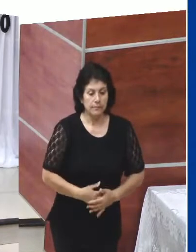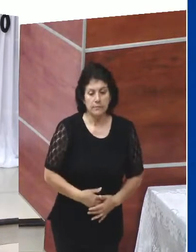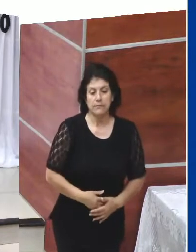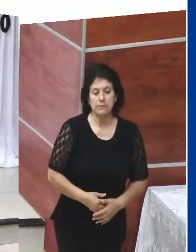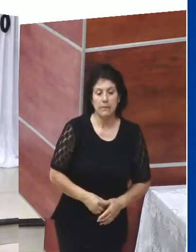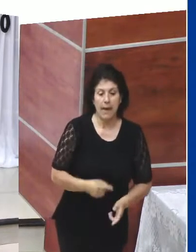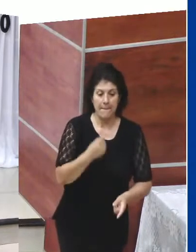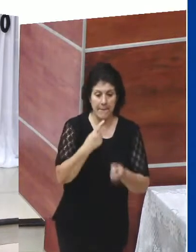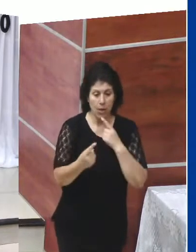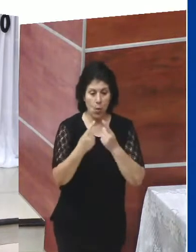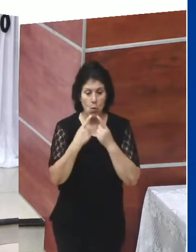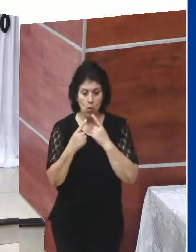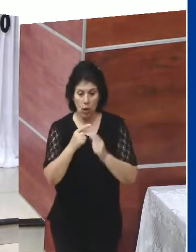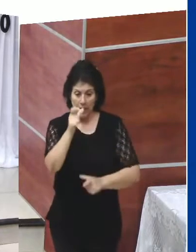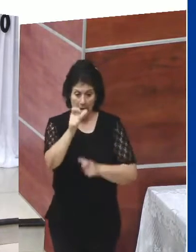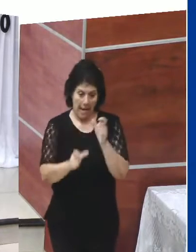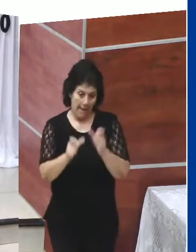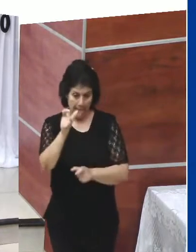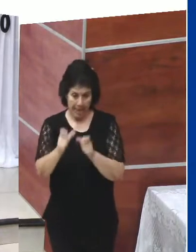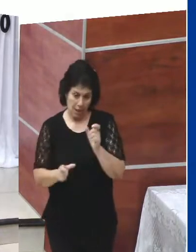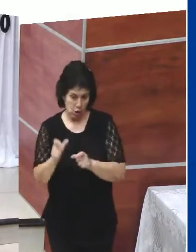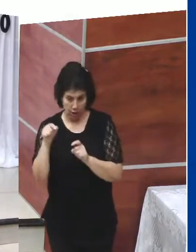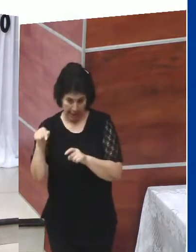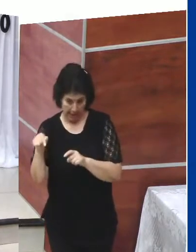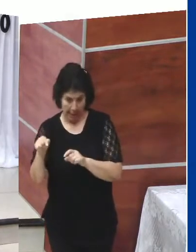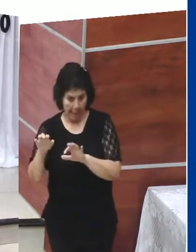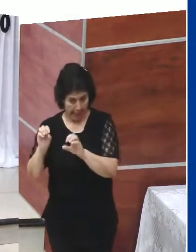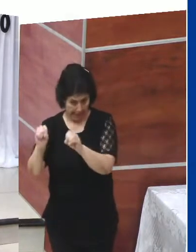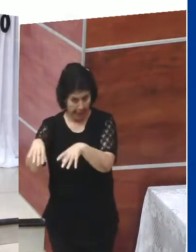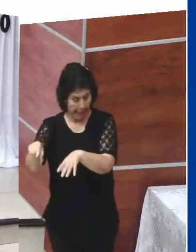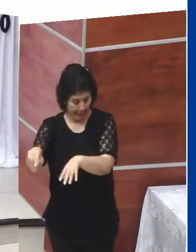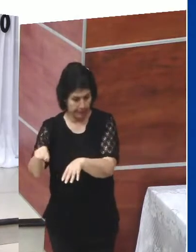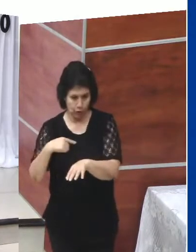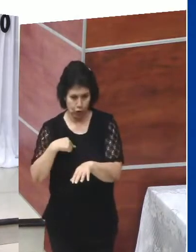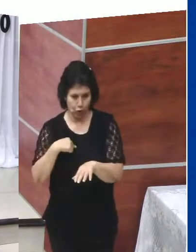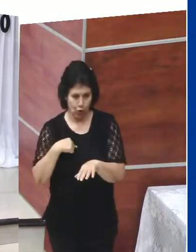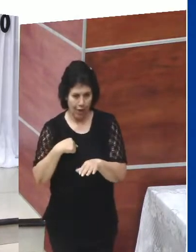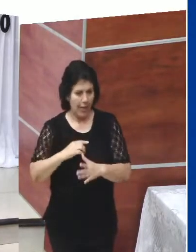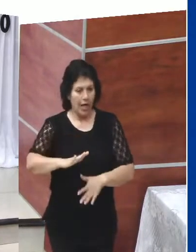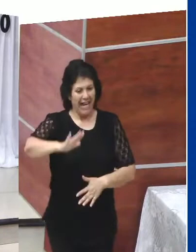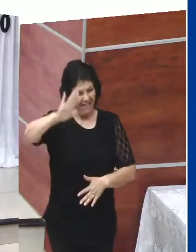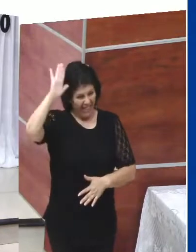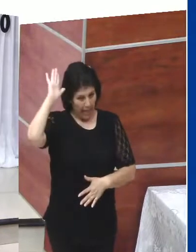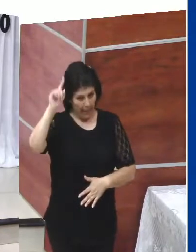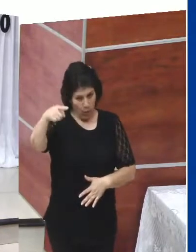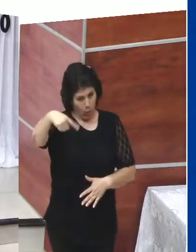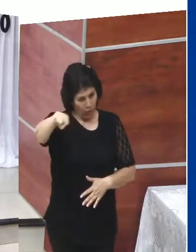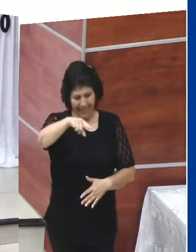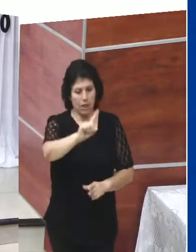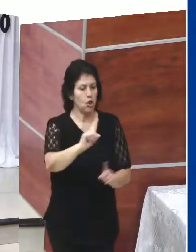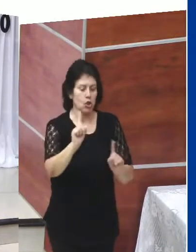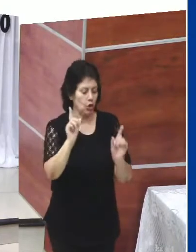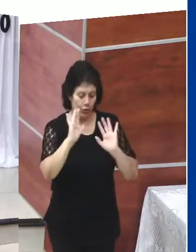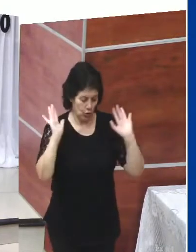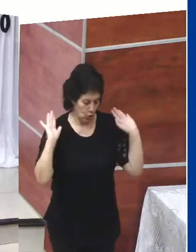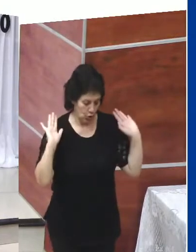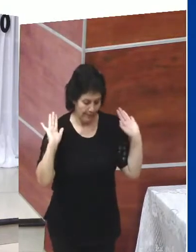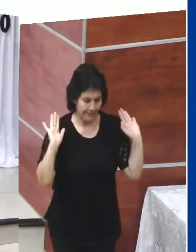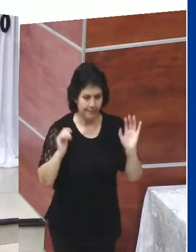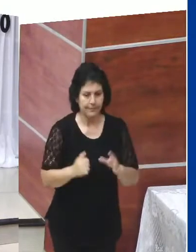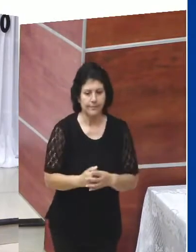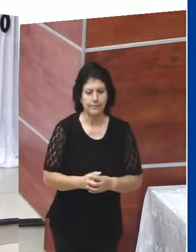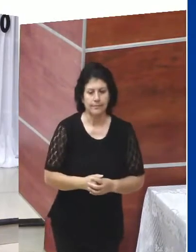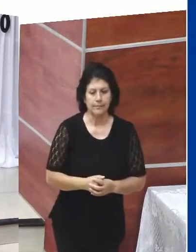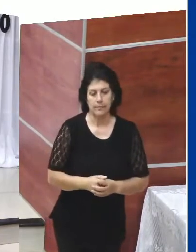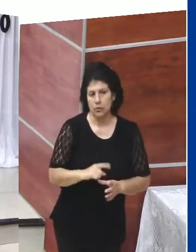¿Cuántos de los que están aquí? Yo no voy a pedir que levanten la mano, ¿está bien? Porque va a ser suficiente la respuesta que se va a generar